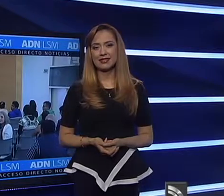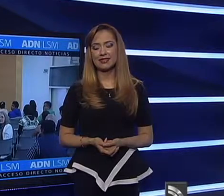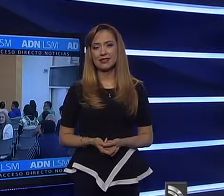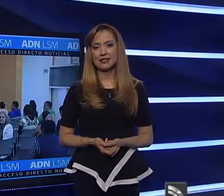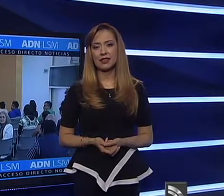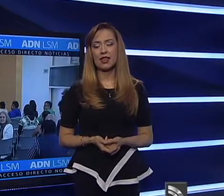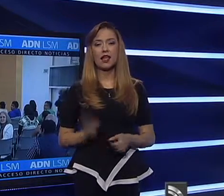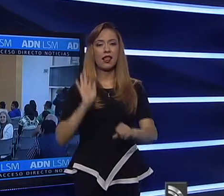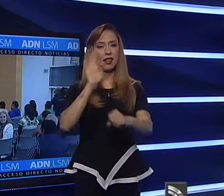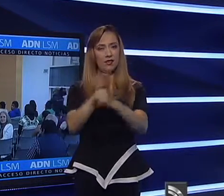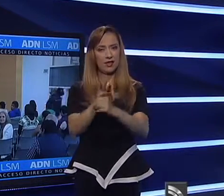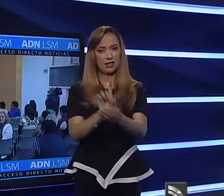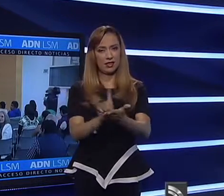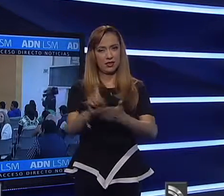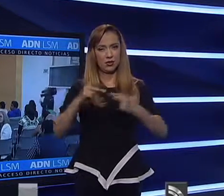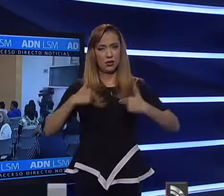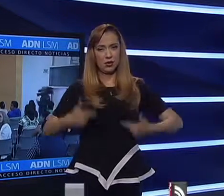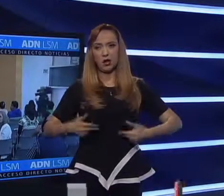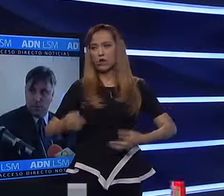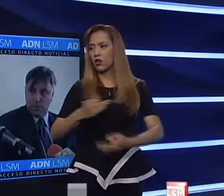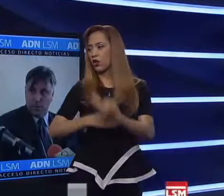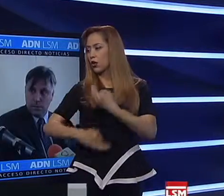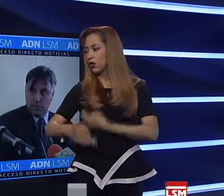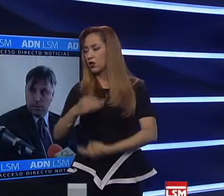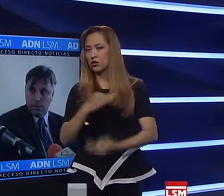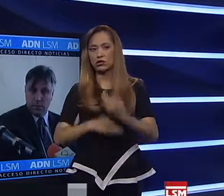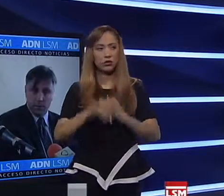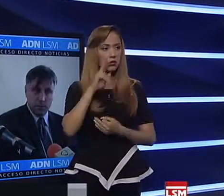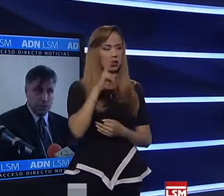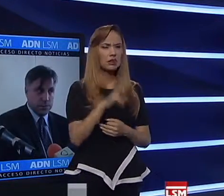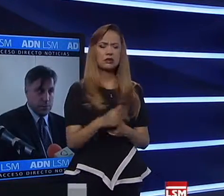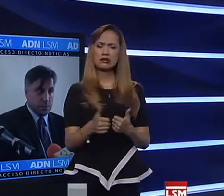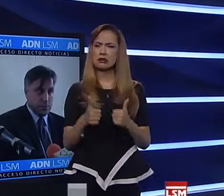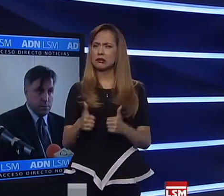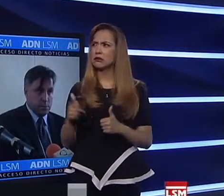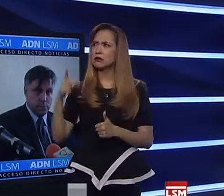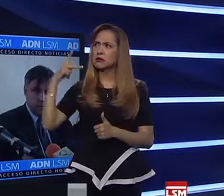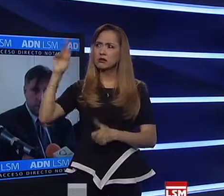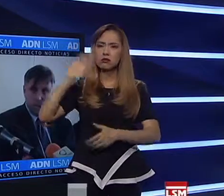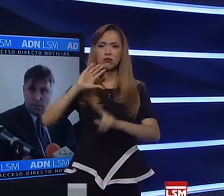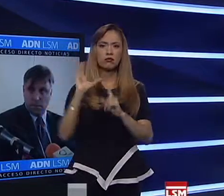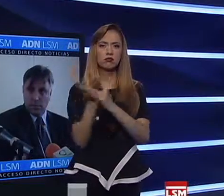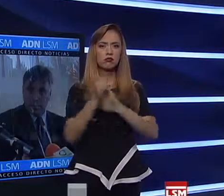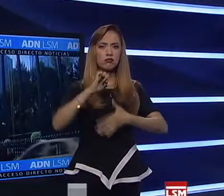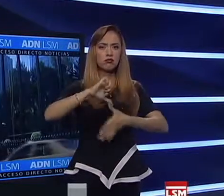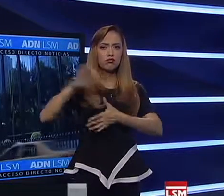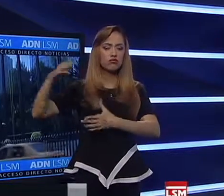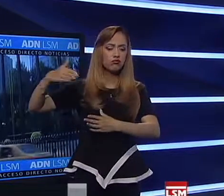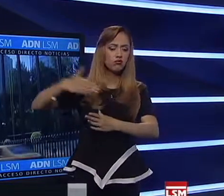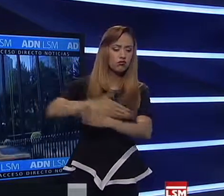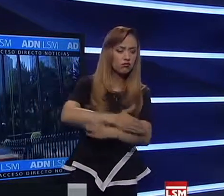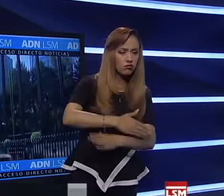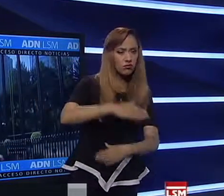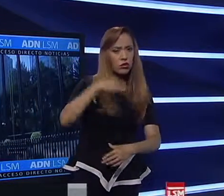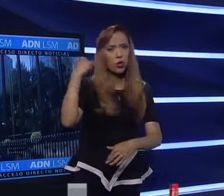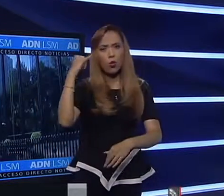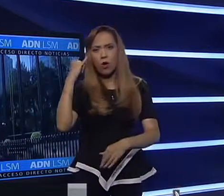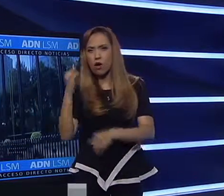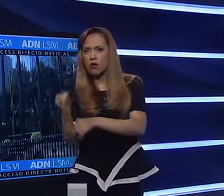Defensores de derechos humanos celebraron que el informe de expertos de la Comisión Interamericana para el caso Iguala hayan echado abajo la verdad